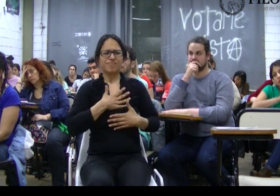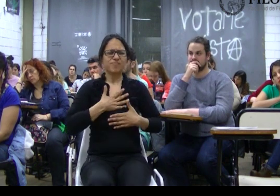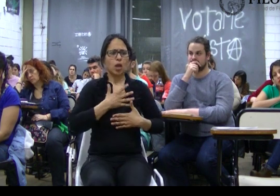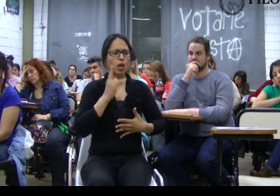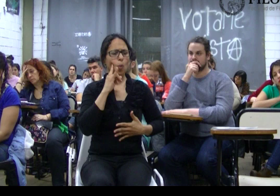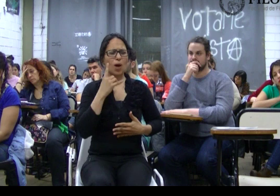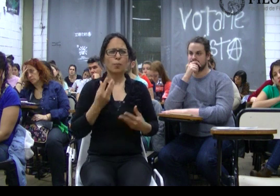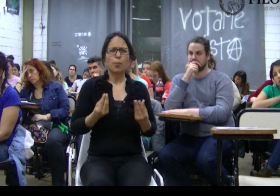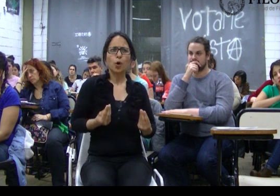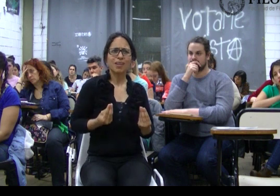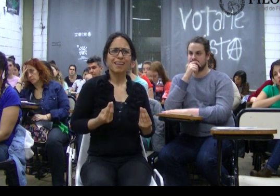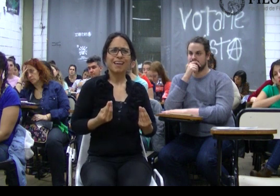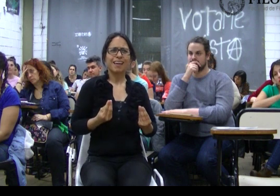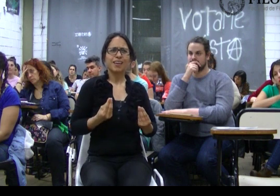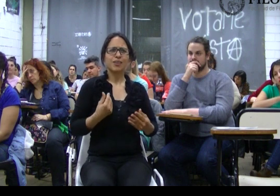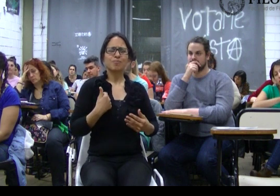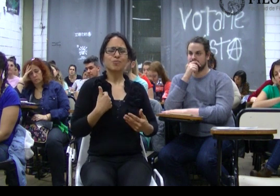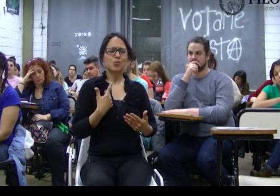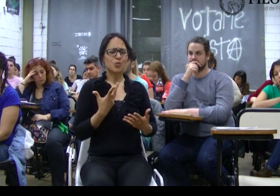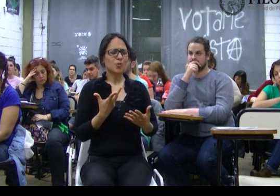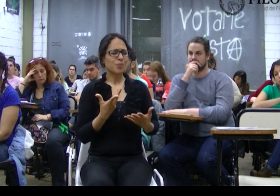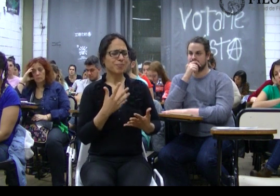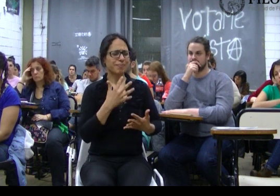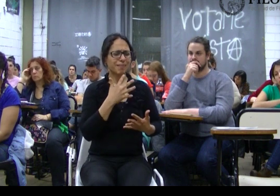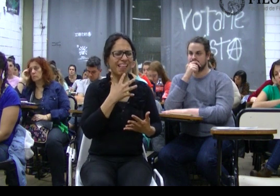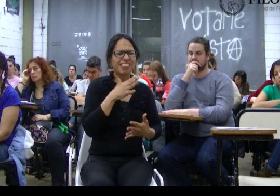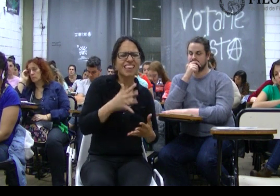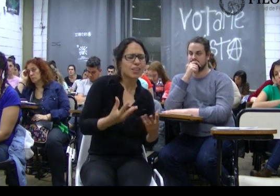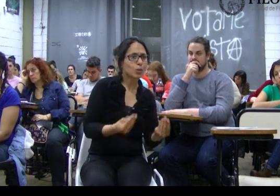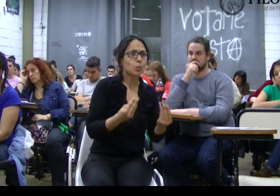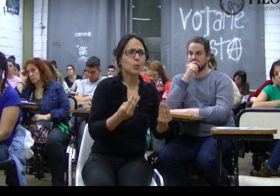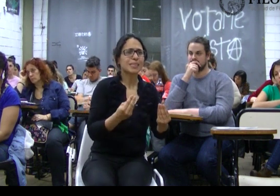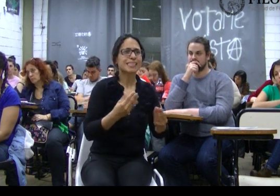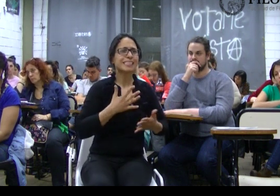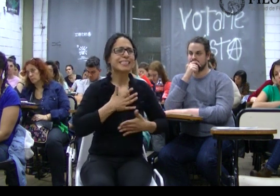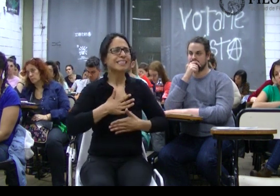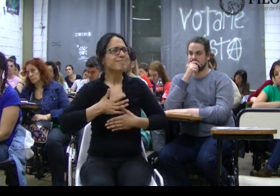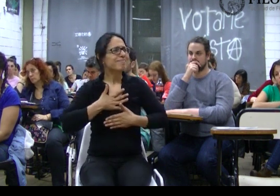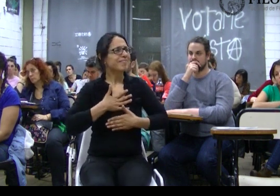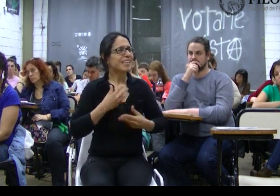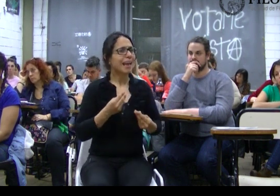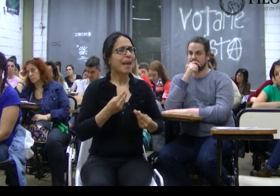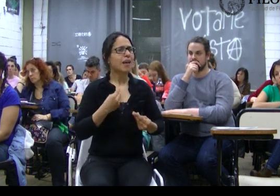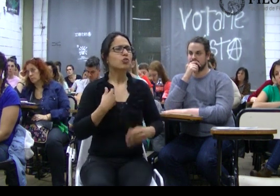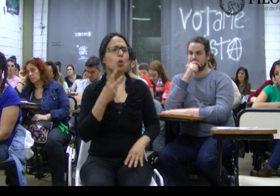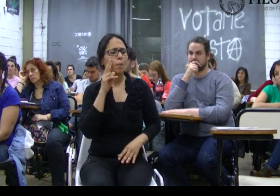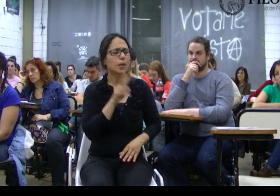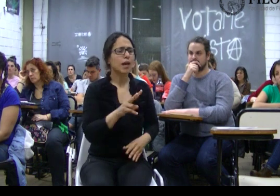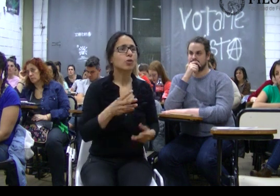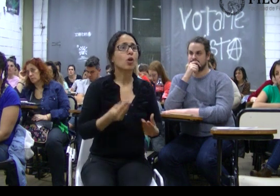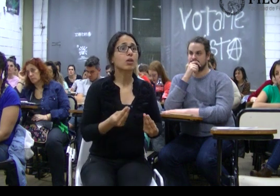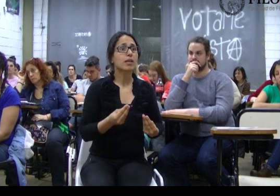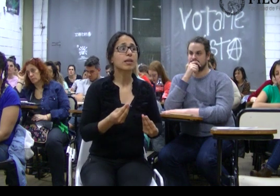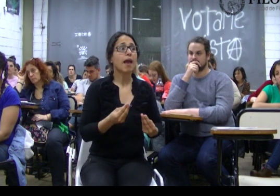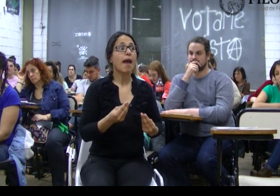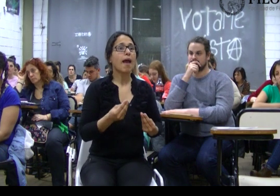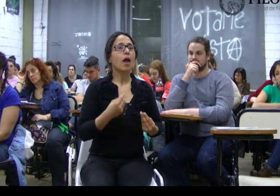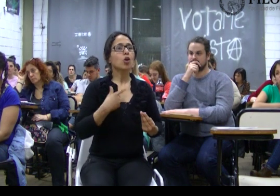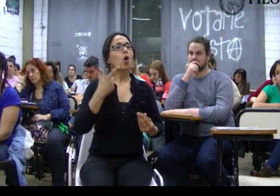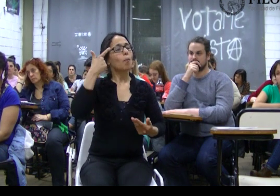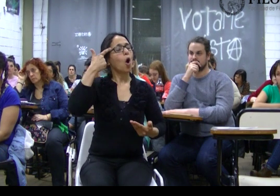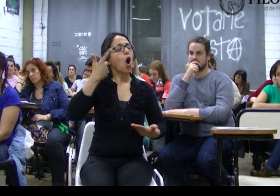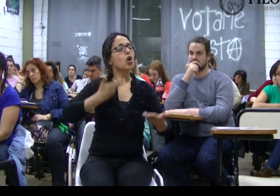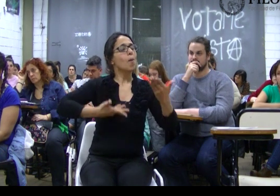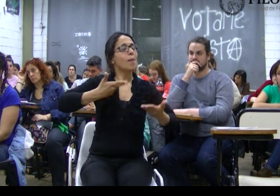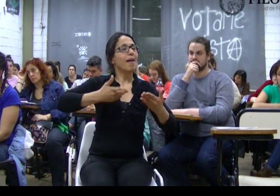qué la estamos, por qué nos incomoda, y si no estamos básicamente mirando esa escena desde la sexualidad adulta, que es